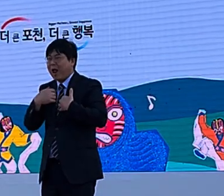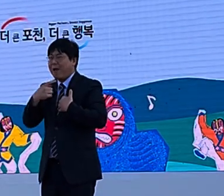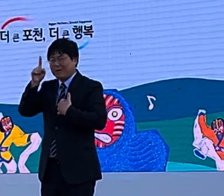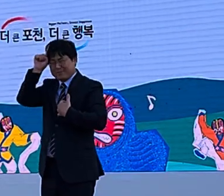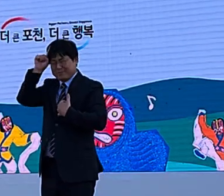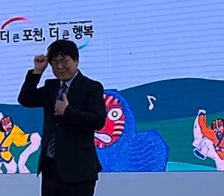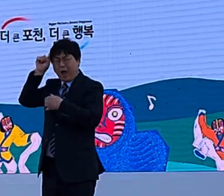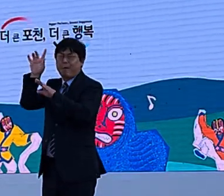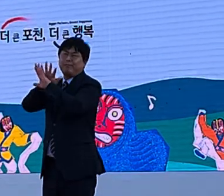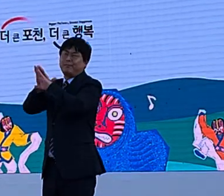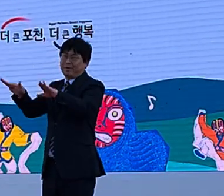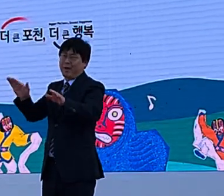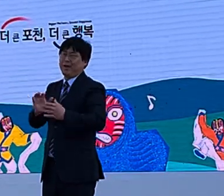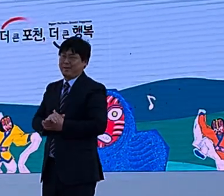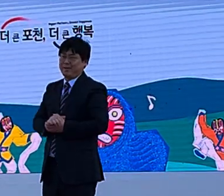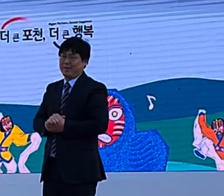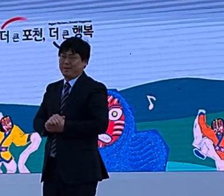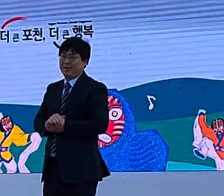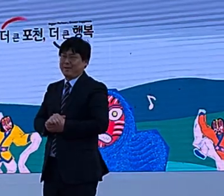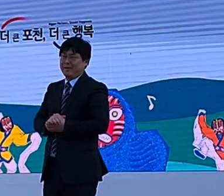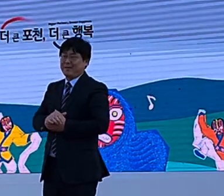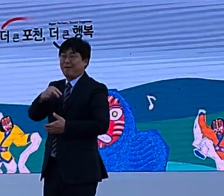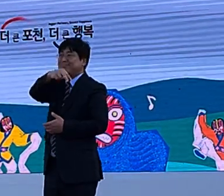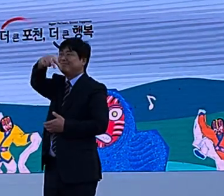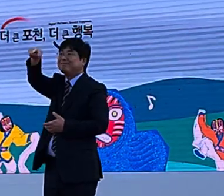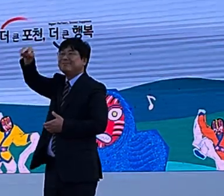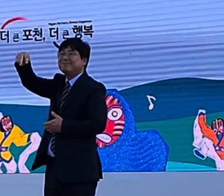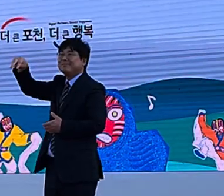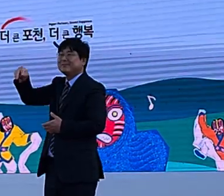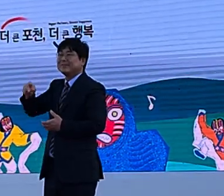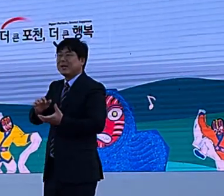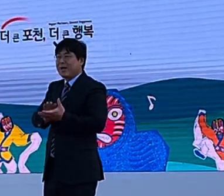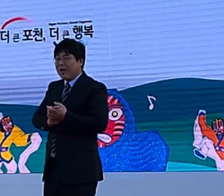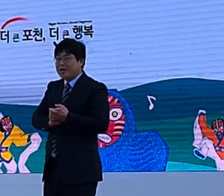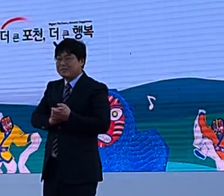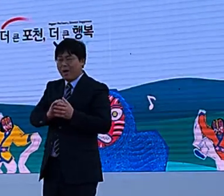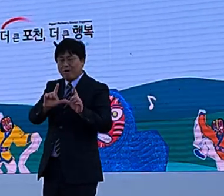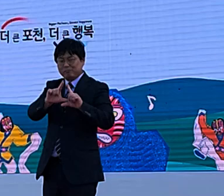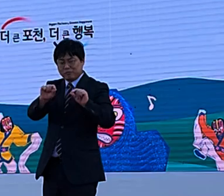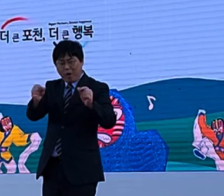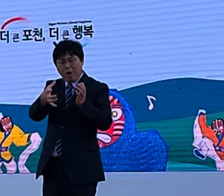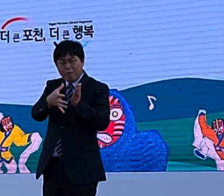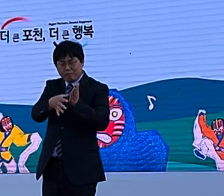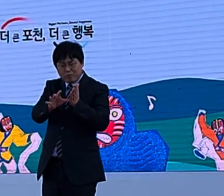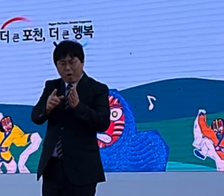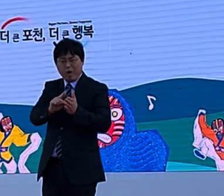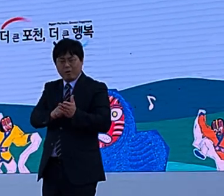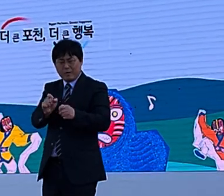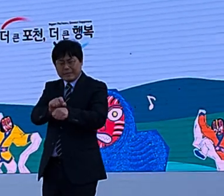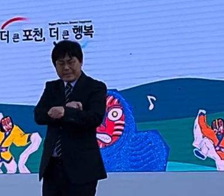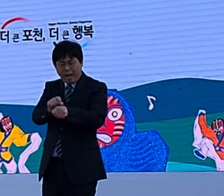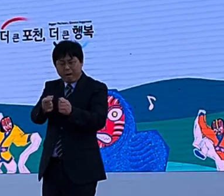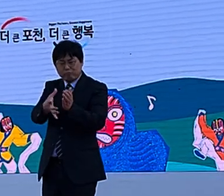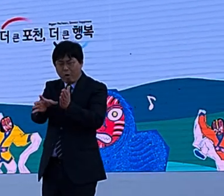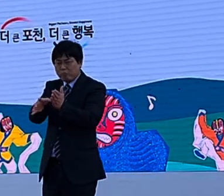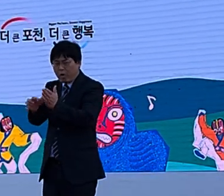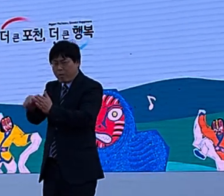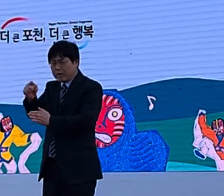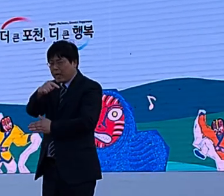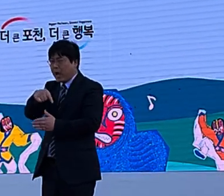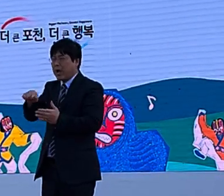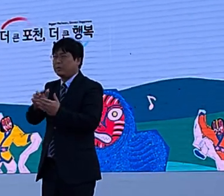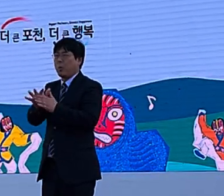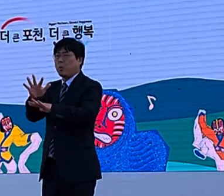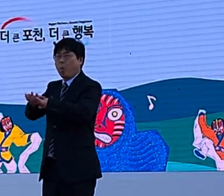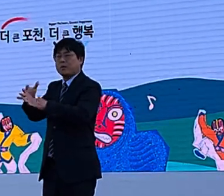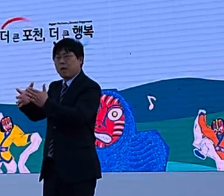기원합니다 주차장 곳곳을 둘러보시면 포천 특산품관 포천 축산물관 복천